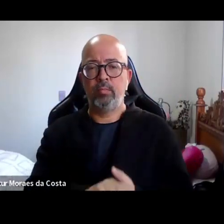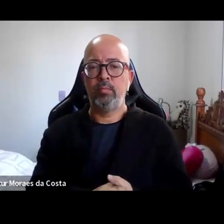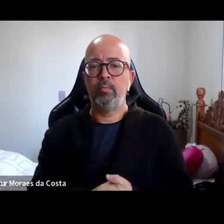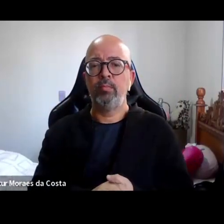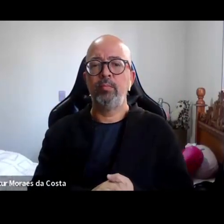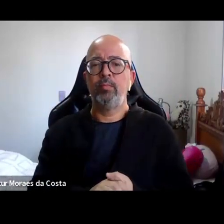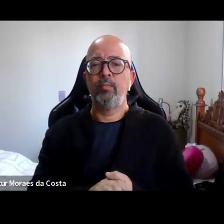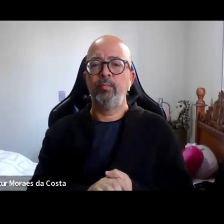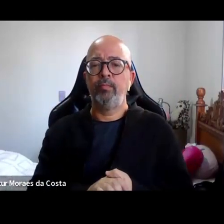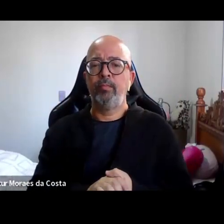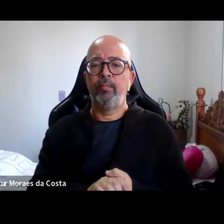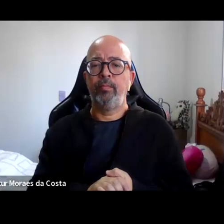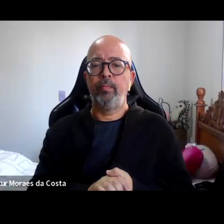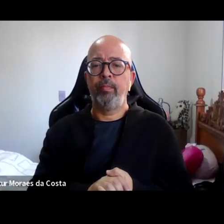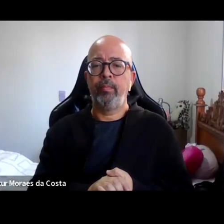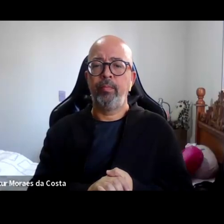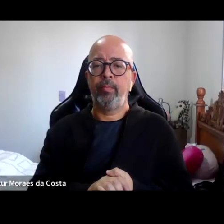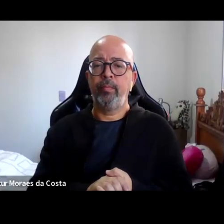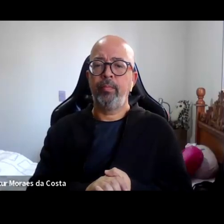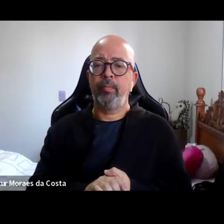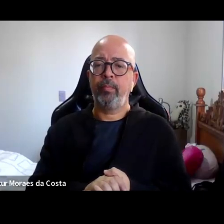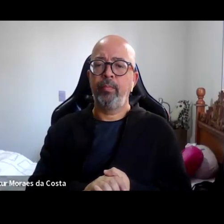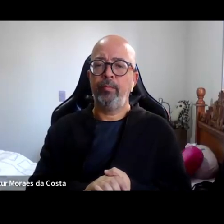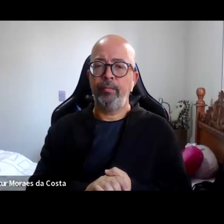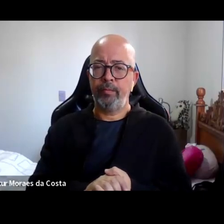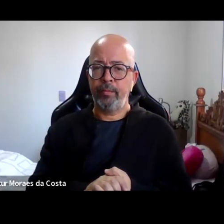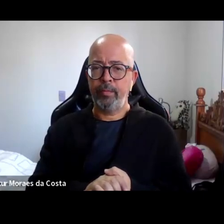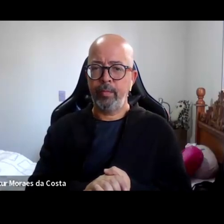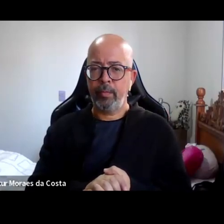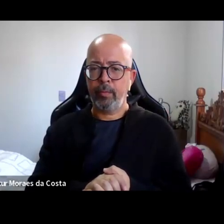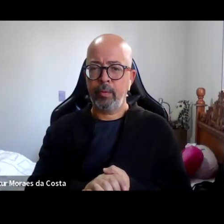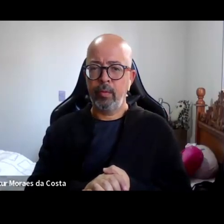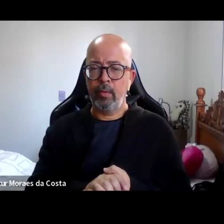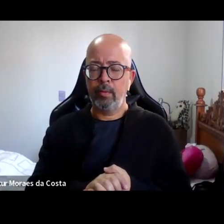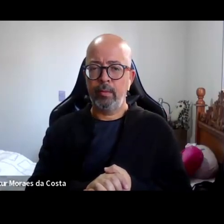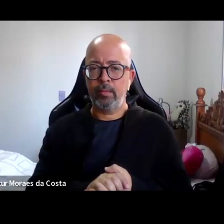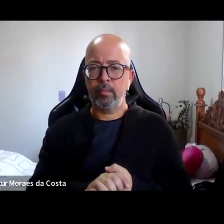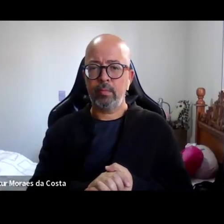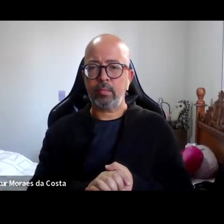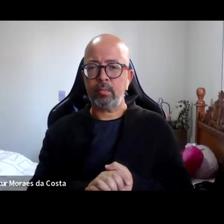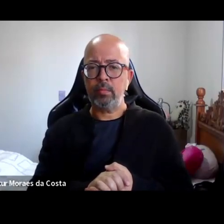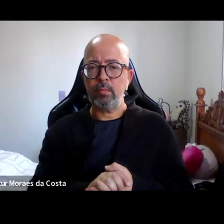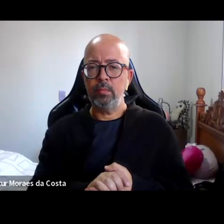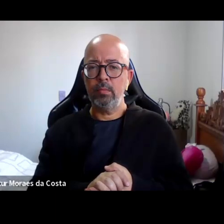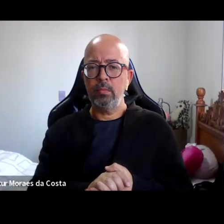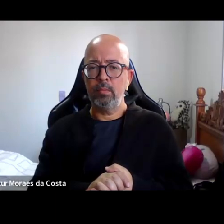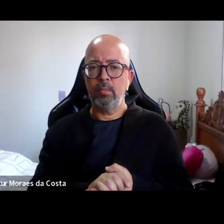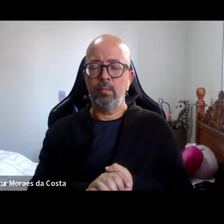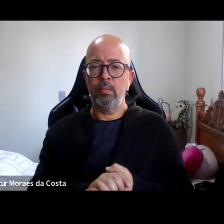pero eh quienes Ven y no oyen eh Por favor no no no cierren los